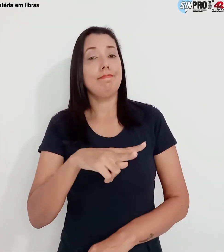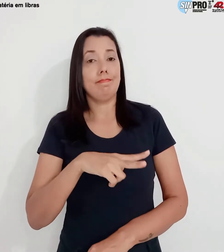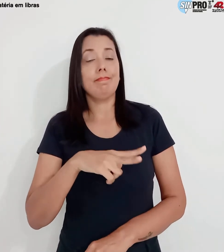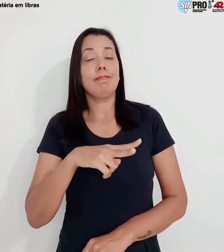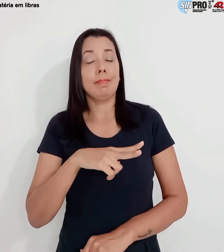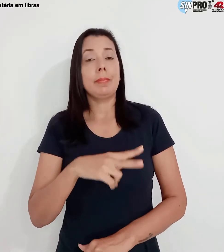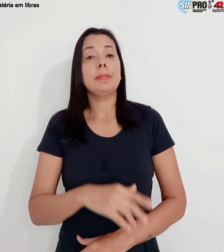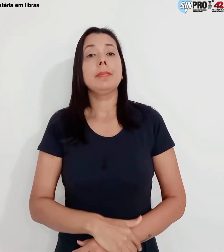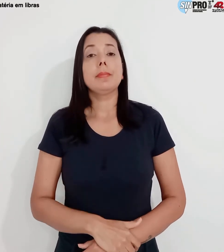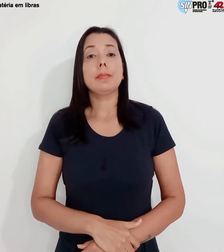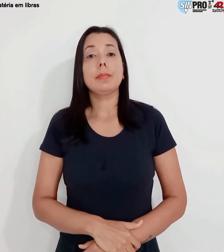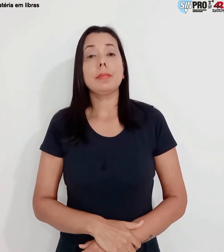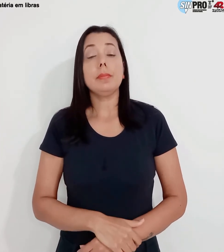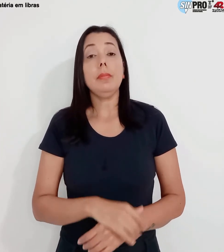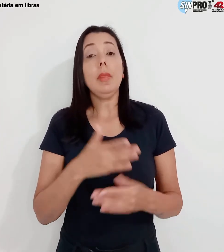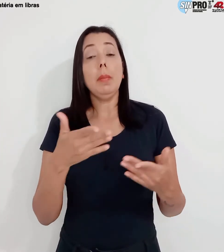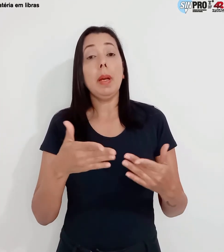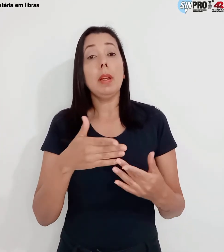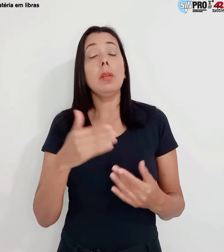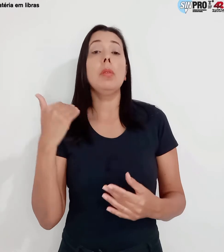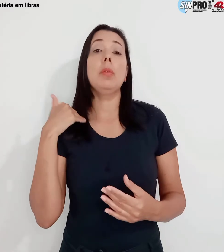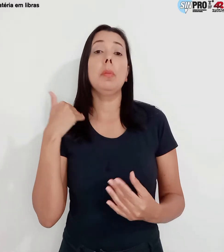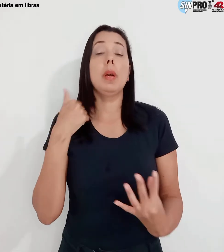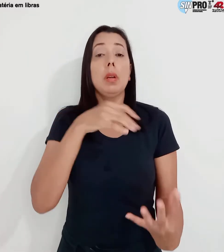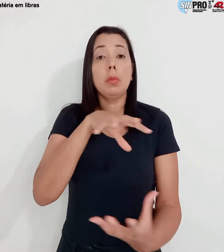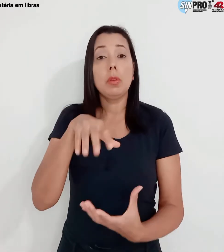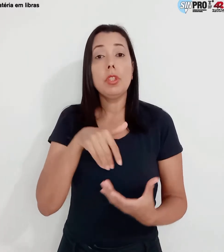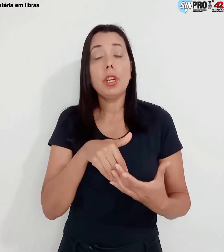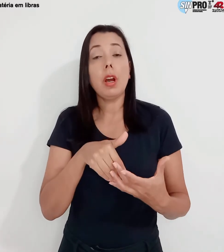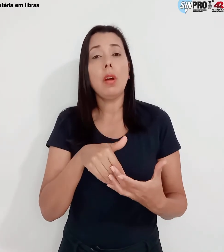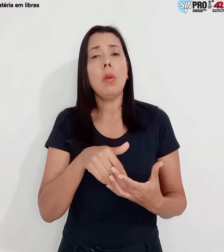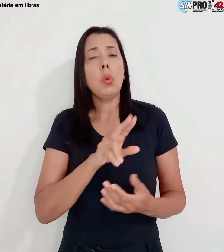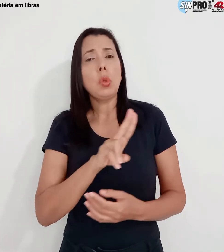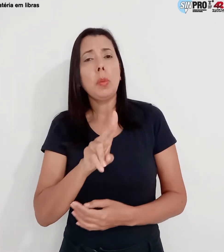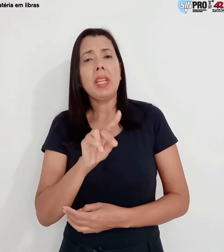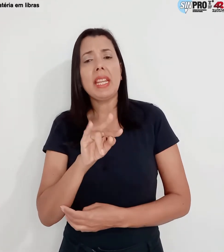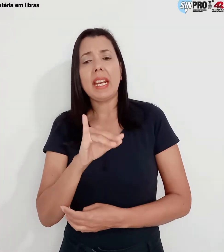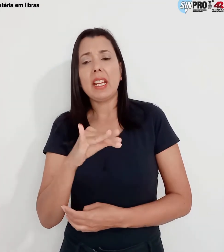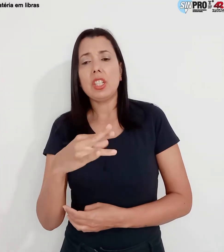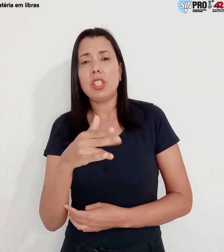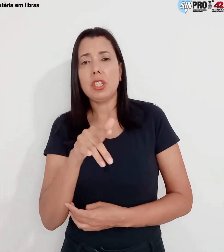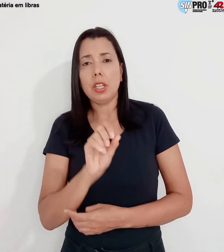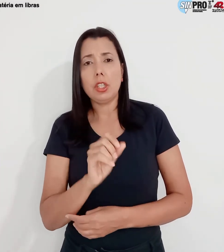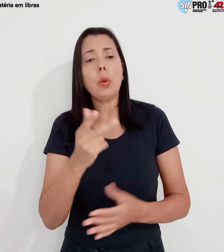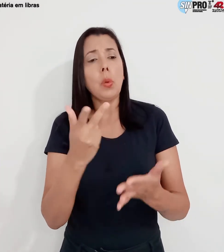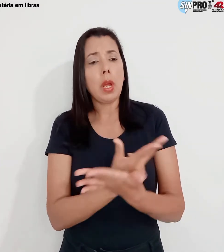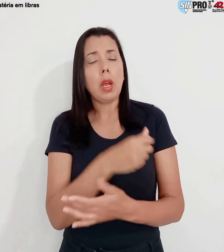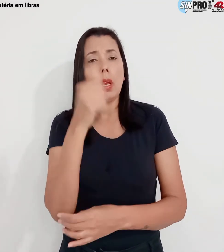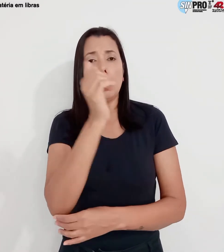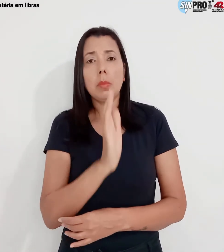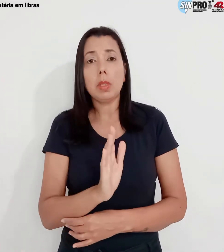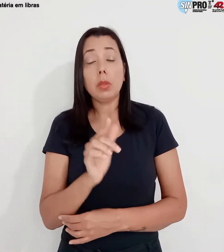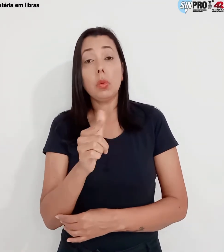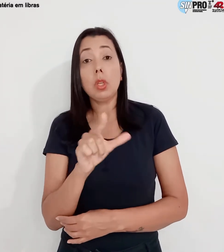privatização. Para o Banco Mundial chamar de tragédia o que acontece no Brasil e em